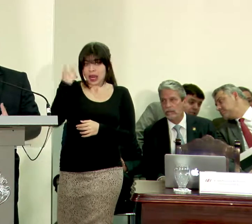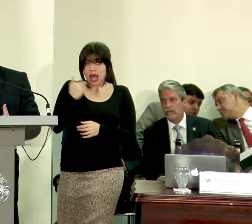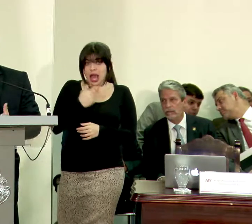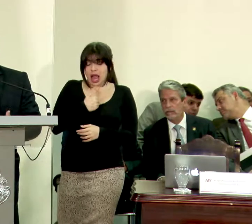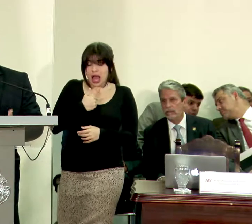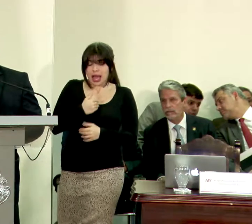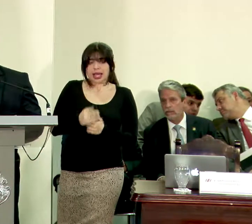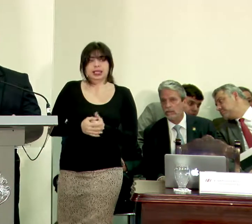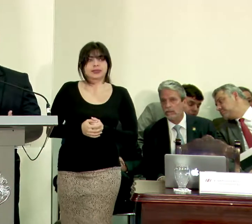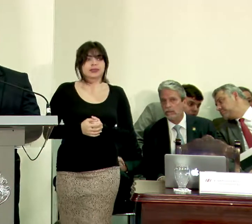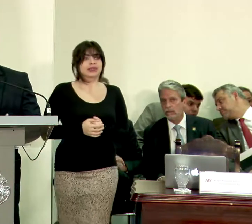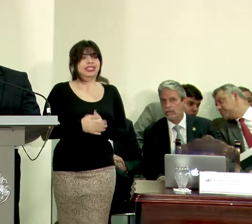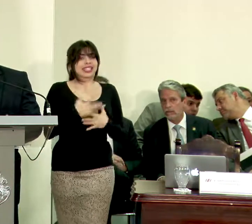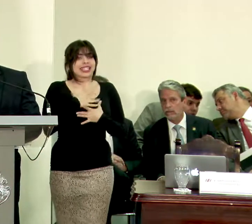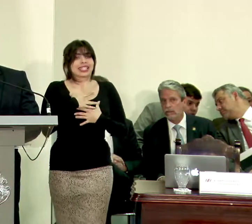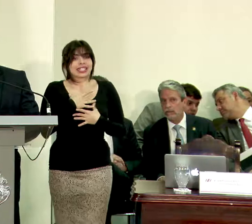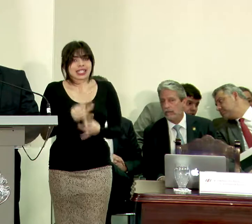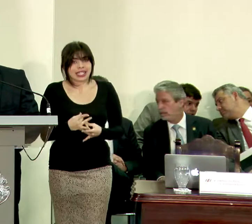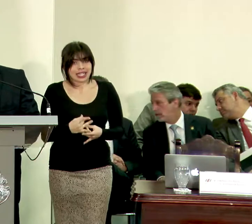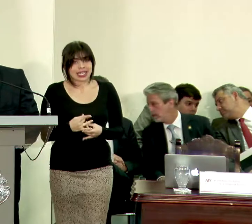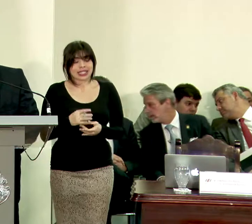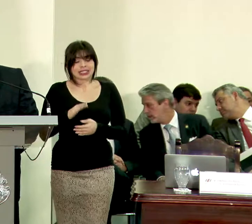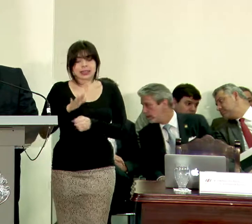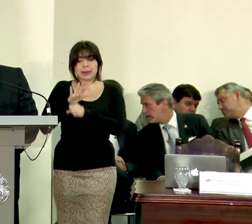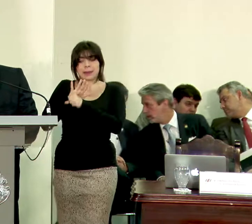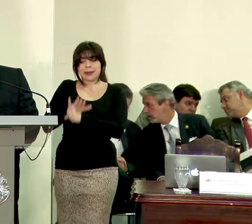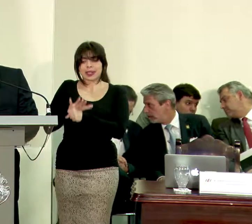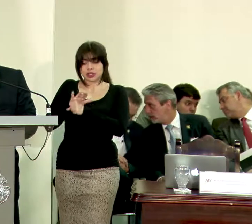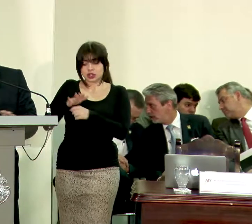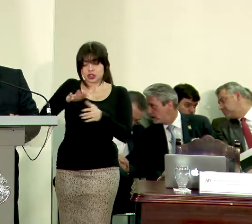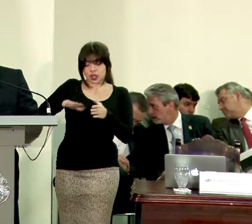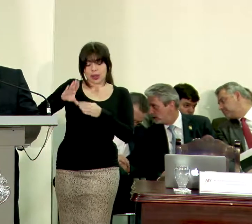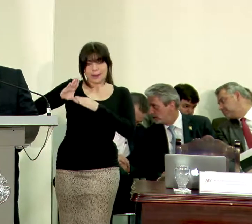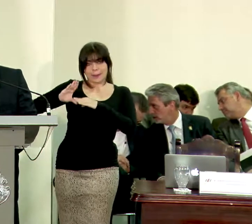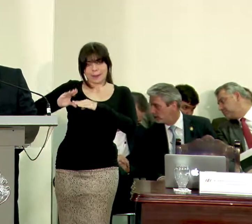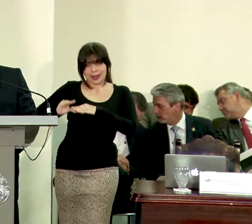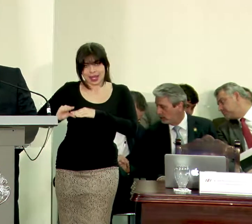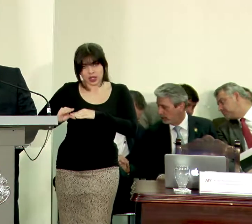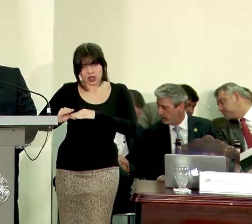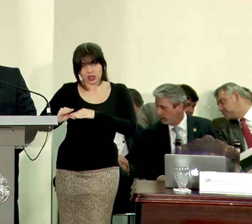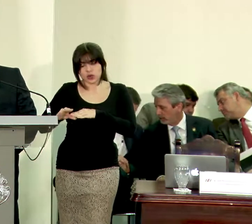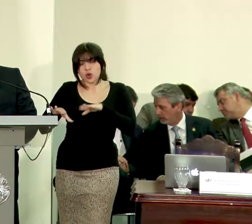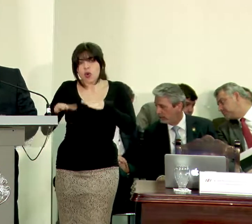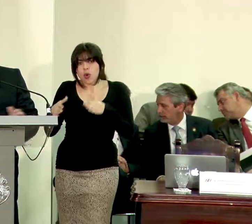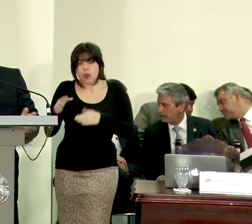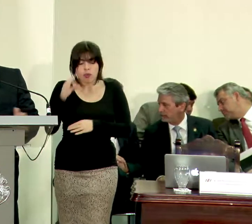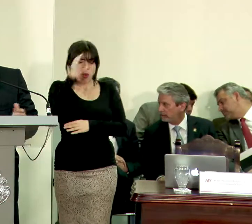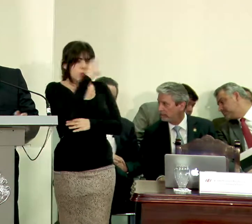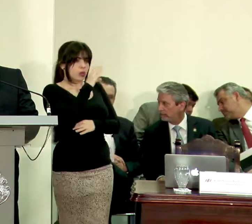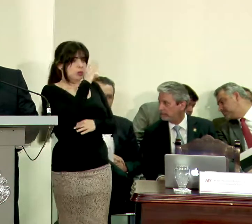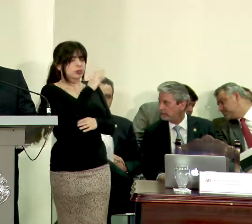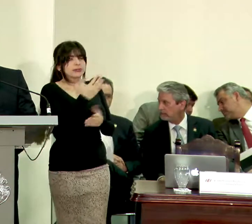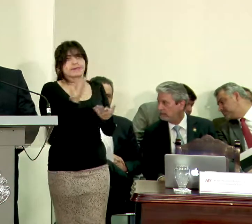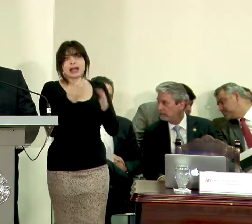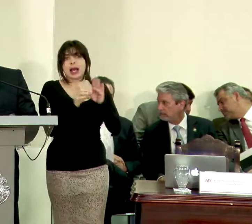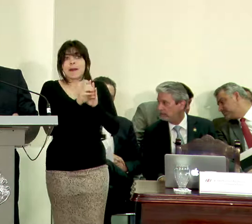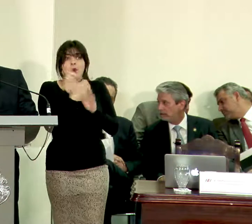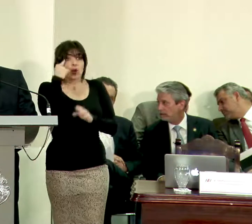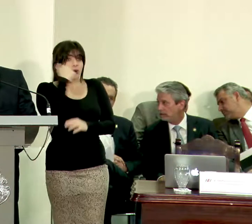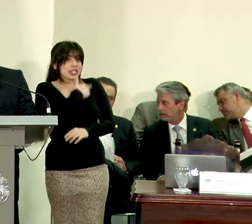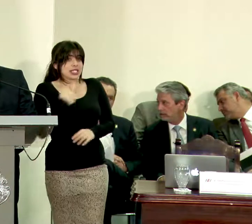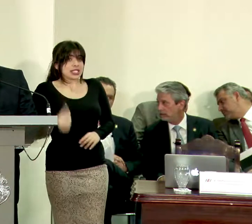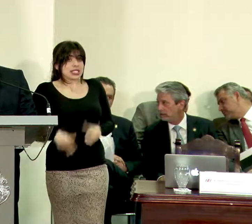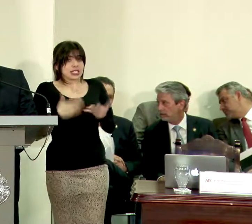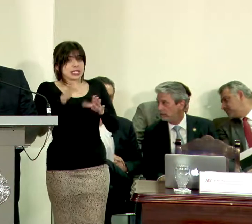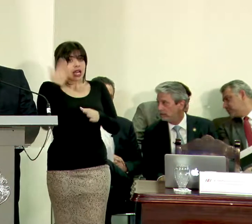de reducir la presión sobre los mercados locales a partir de la búsqueda de bonos, por ejemplo, con el gobierno chino, que eso